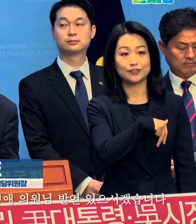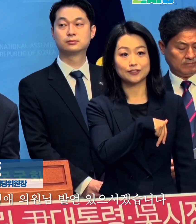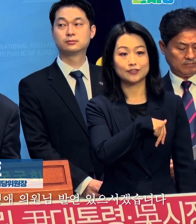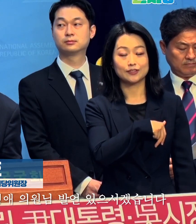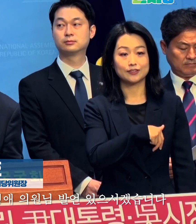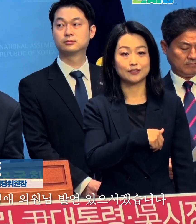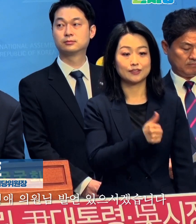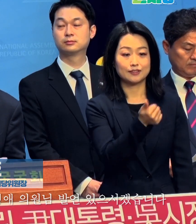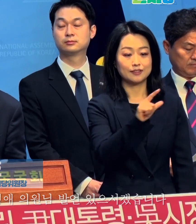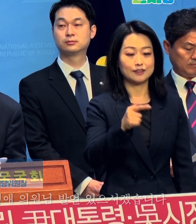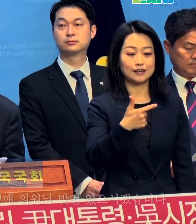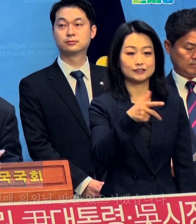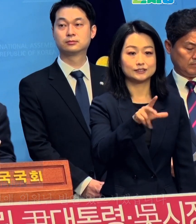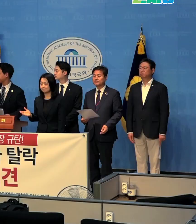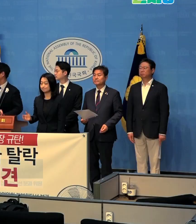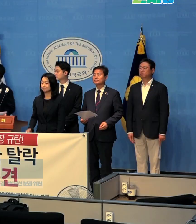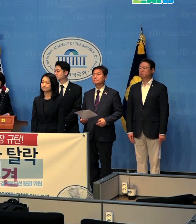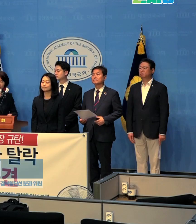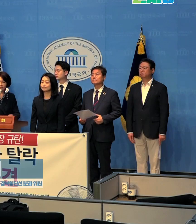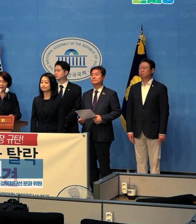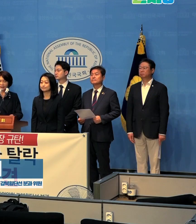국회의원이신 한정희님 발언 있으시겠습니다.